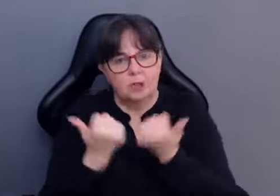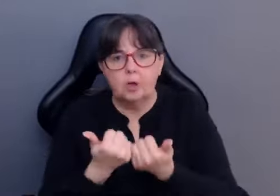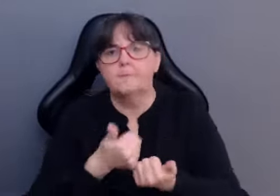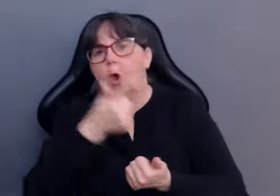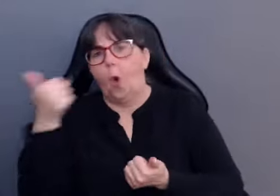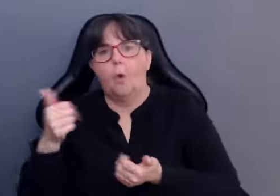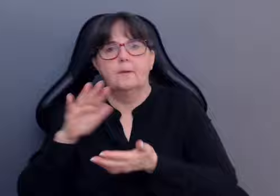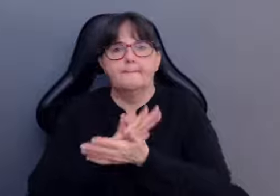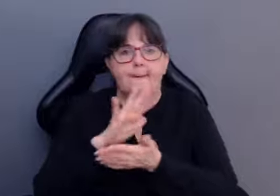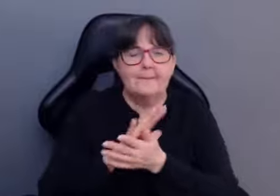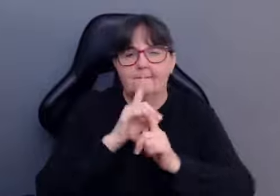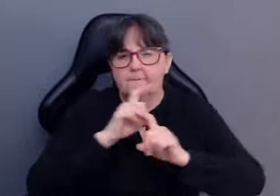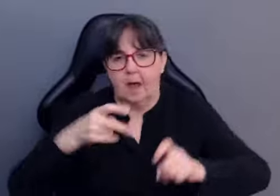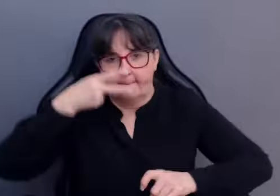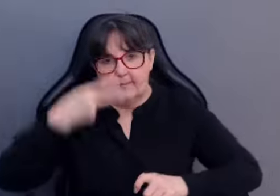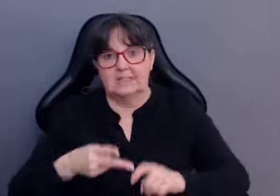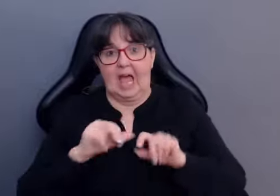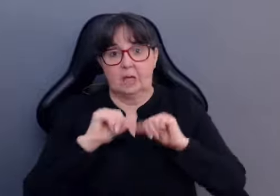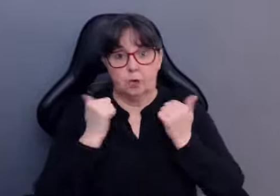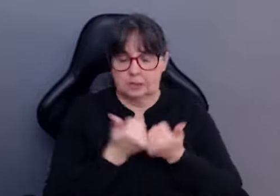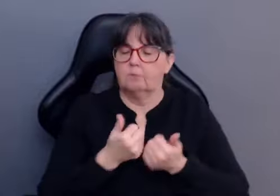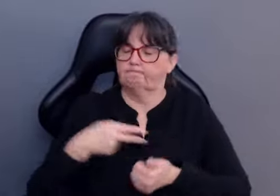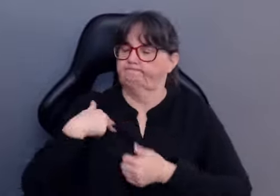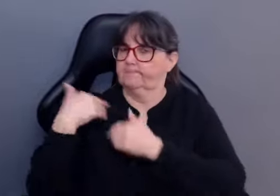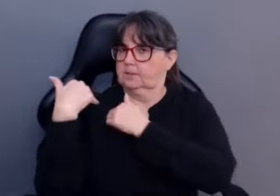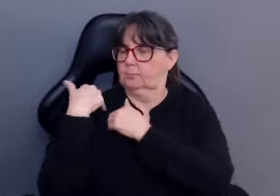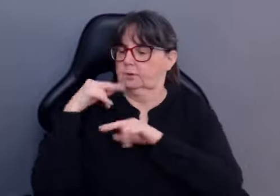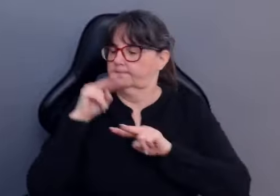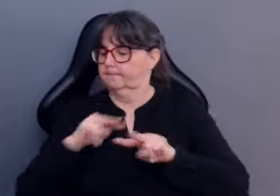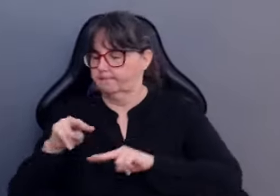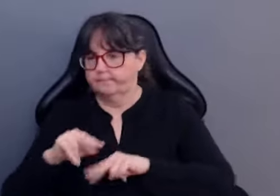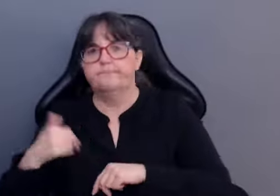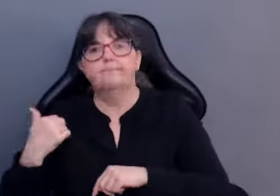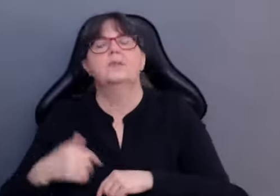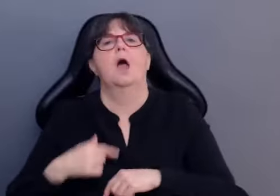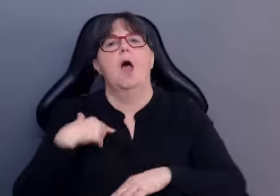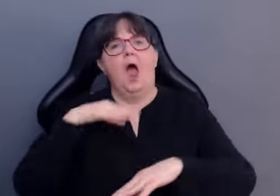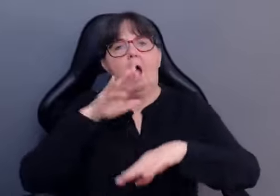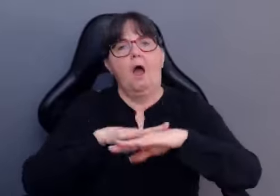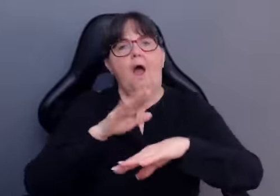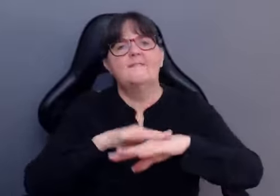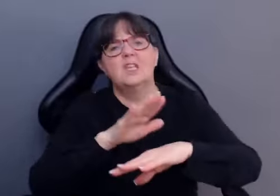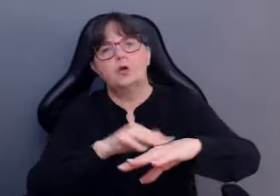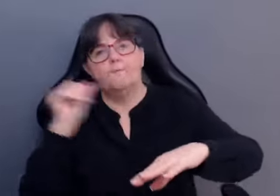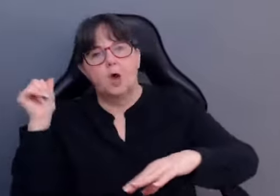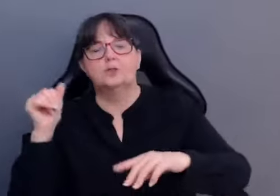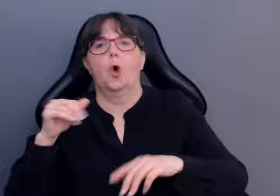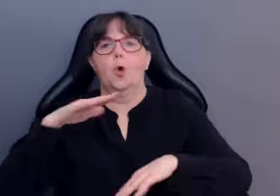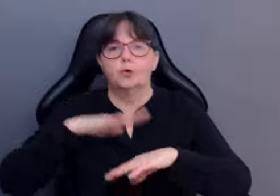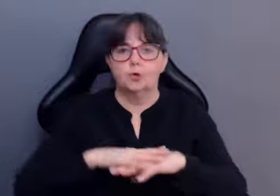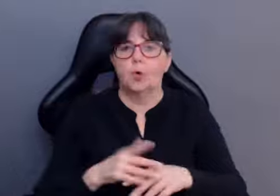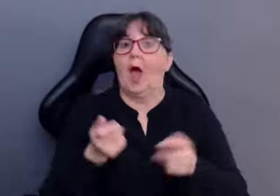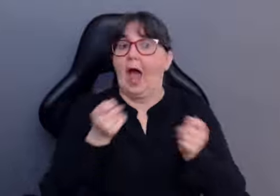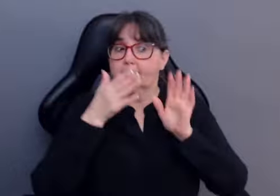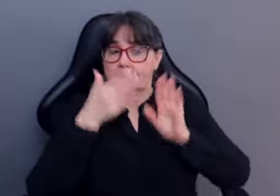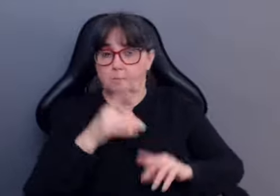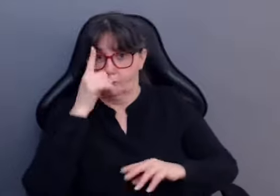registres corporatifs. Il est chargé d'envoyer les avis de convocation aux administrateurs et